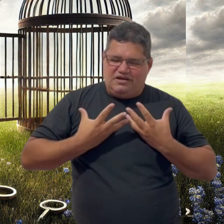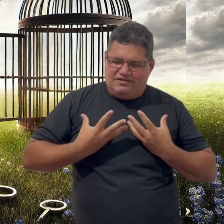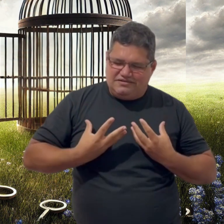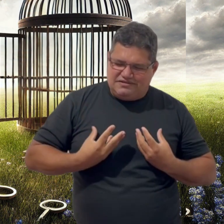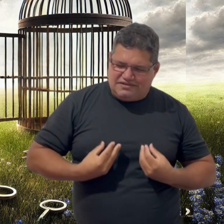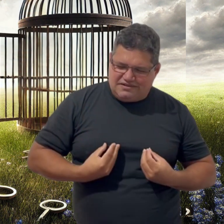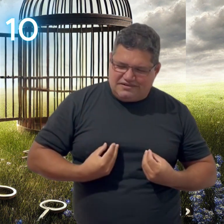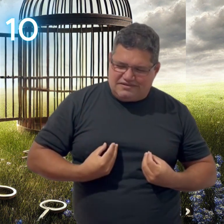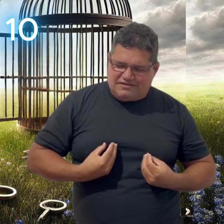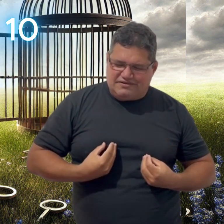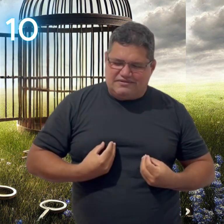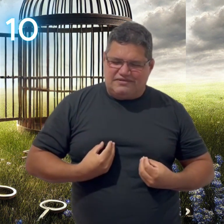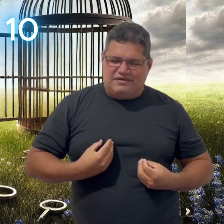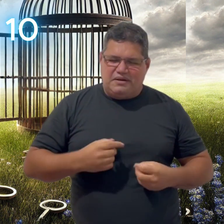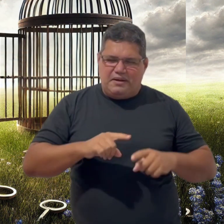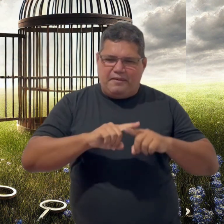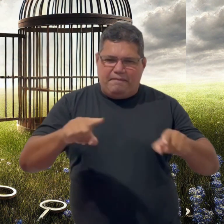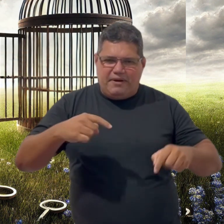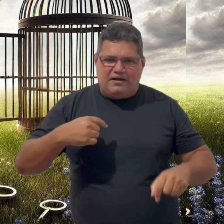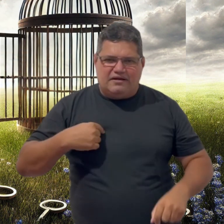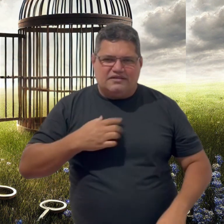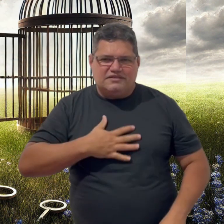12, versículo 10.